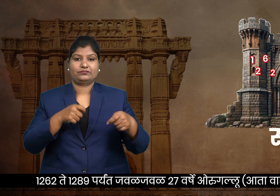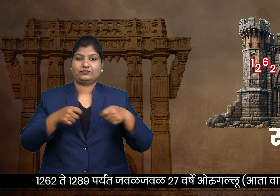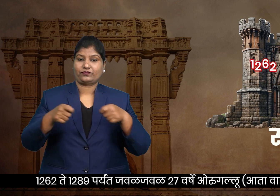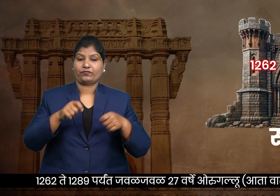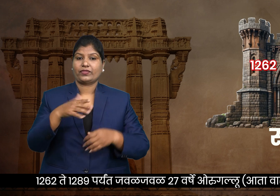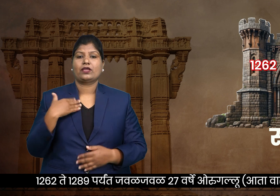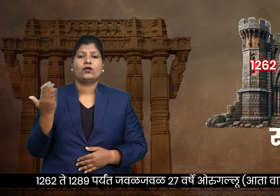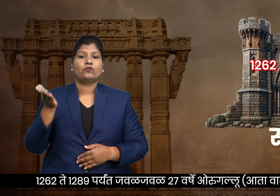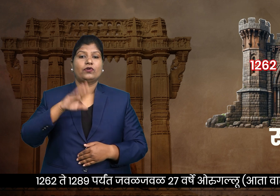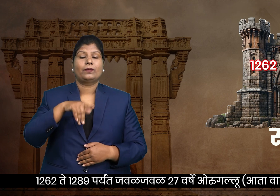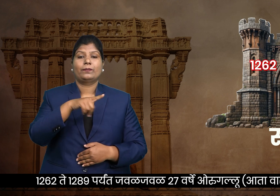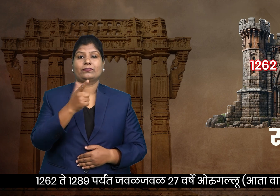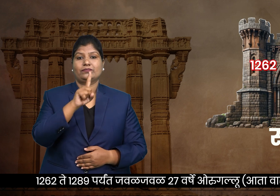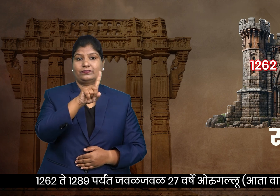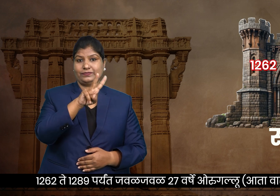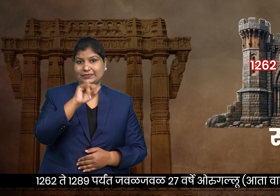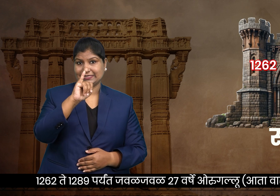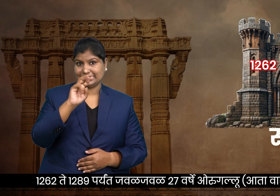केले.